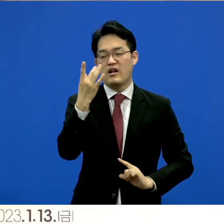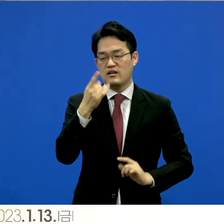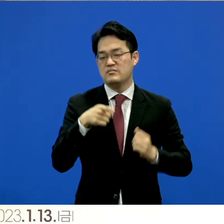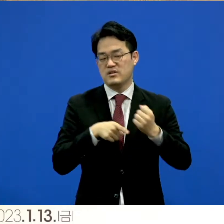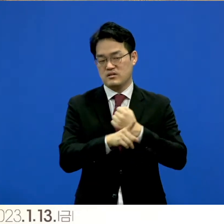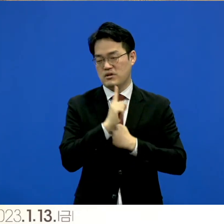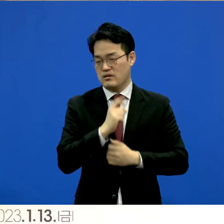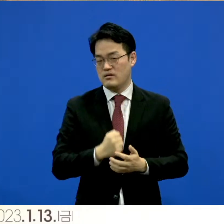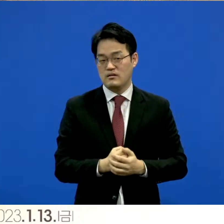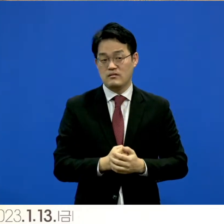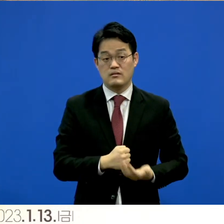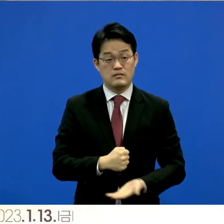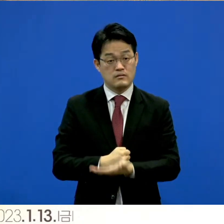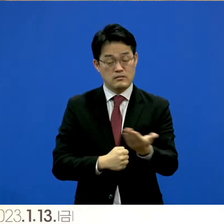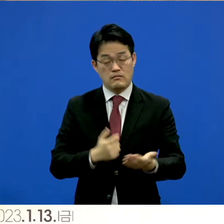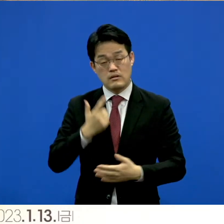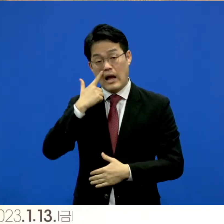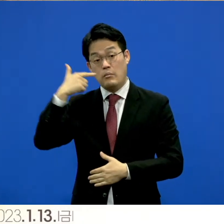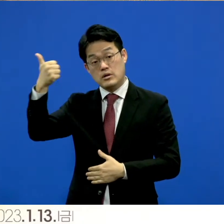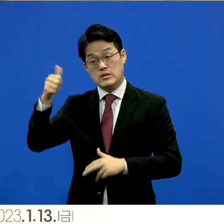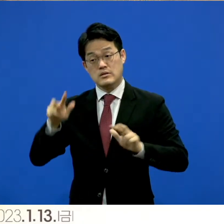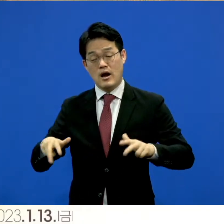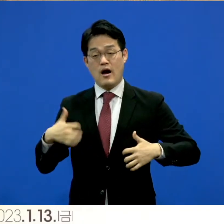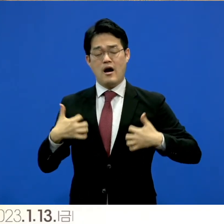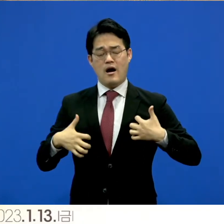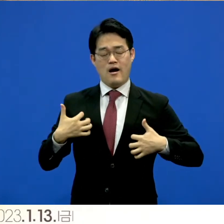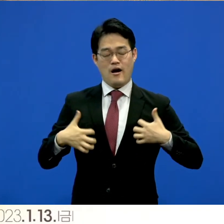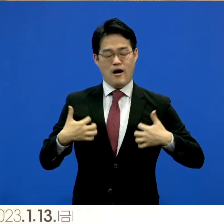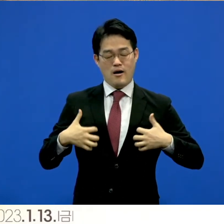예, 아버지는 기쁨에 차 있는 것이죠. 예,